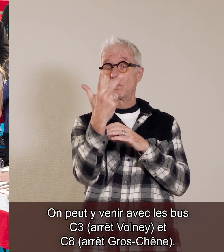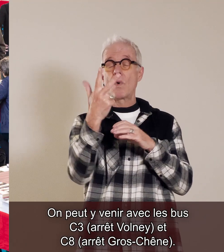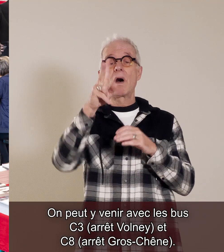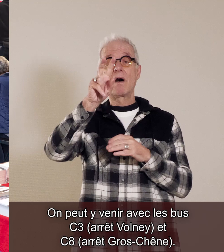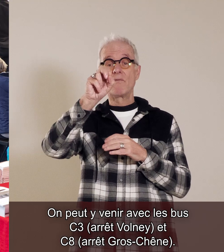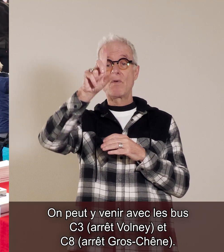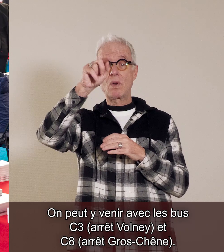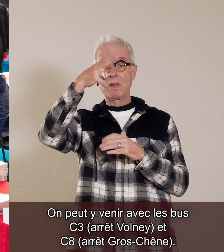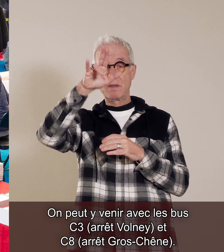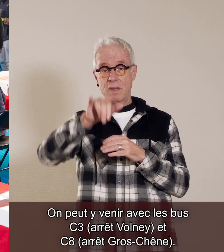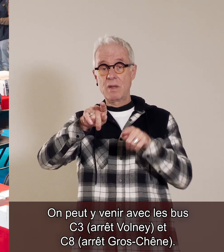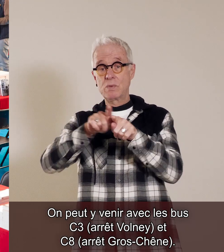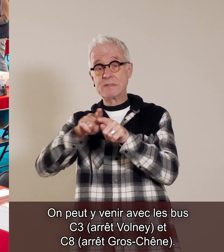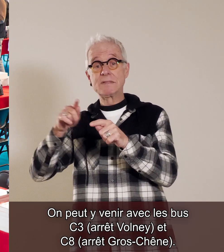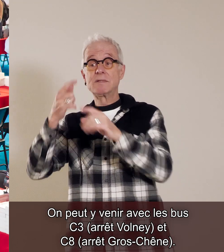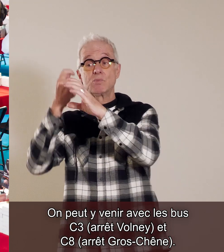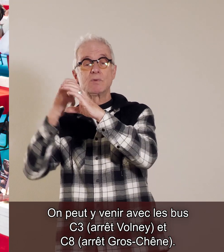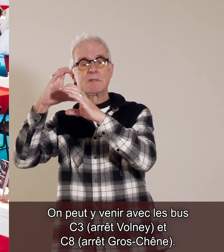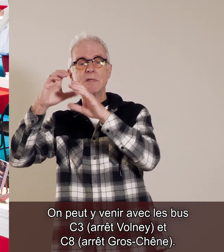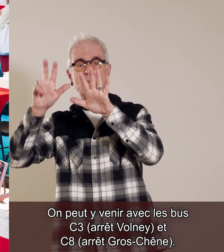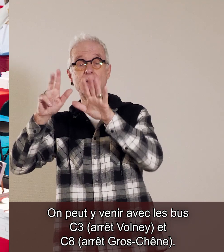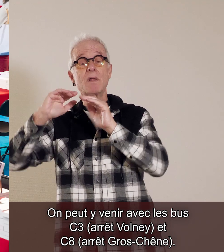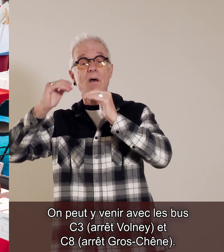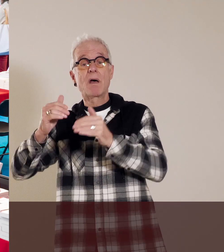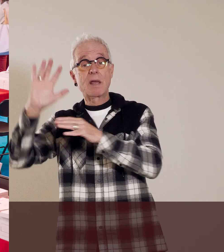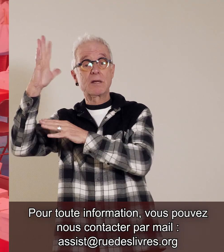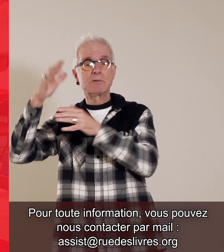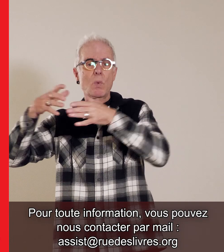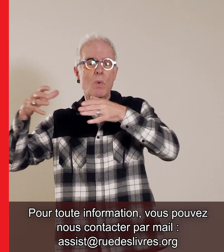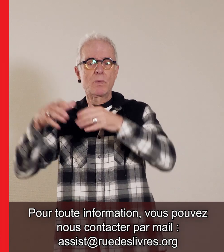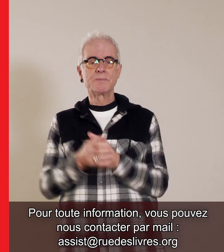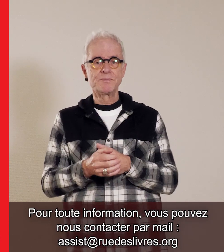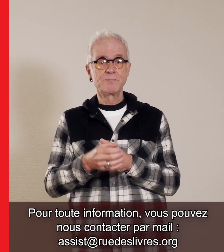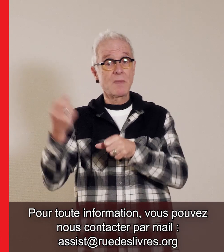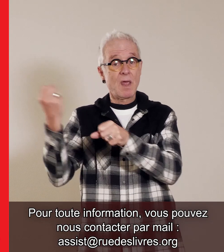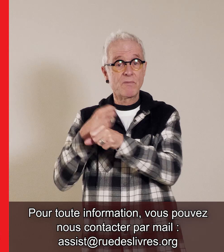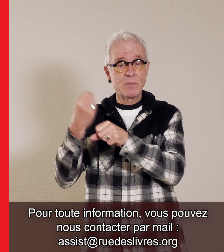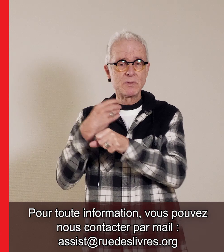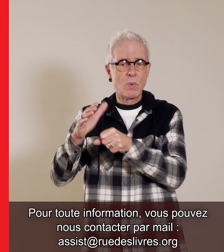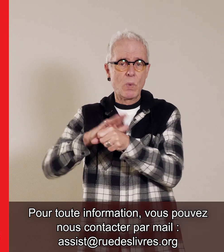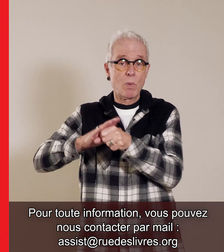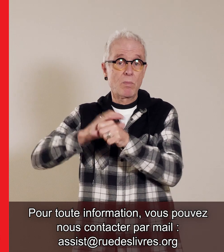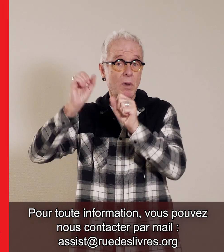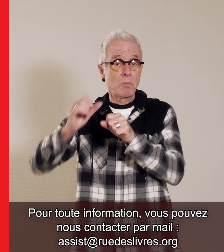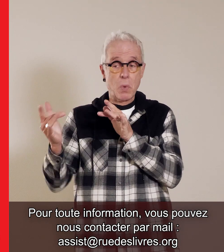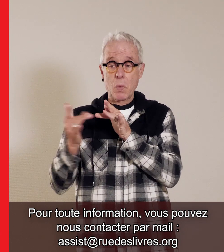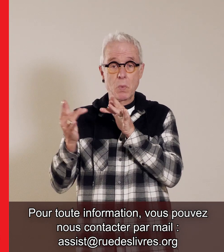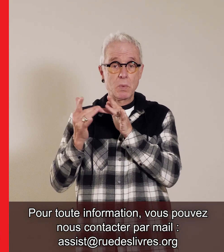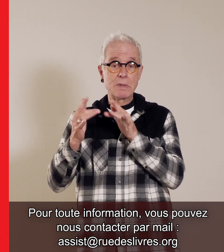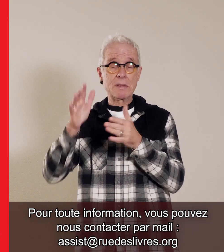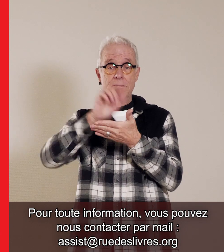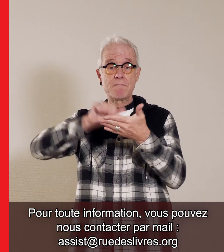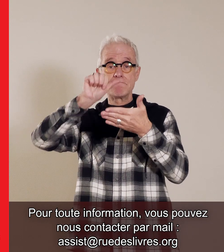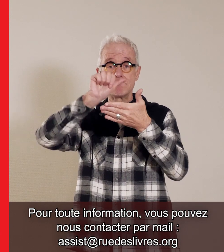arrêt Volney et C8 arrêt Groschen. Pour toute information, vous pouvez nous contacter par